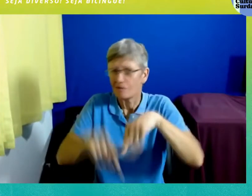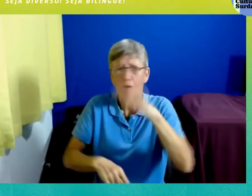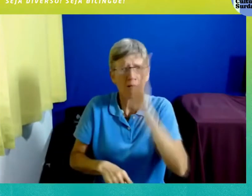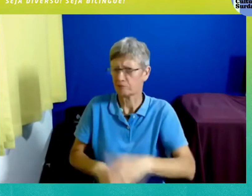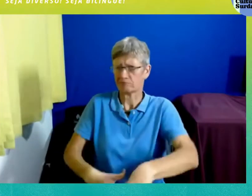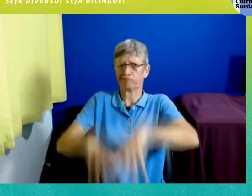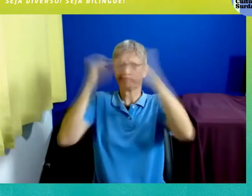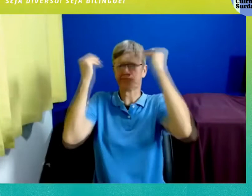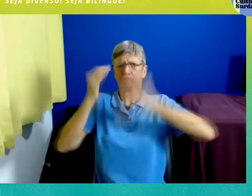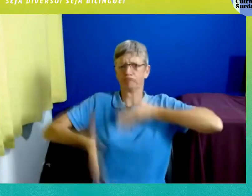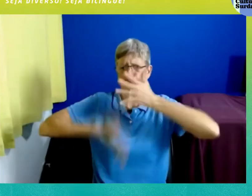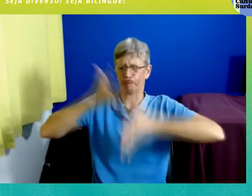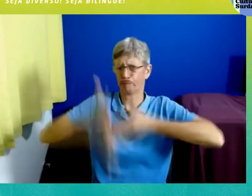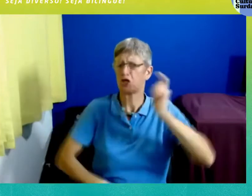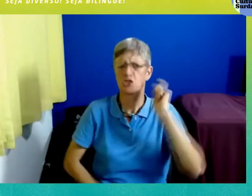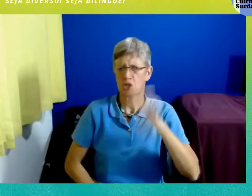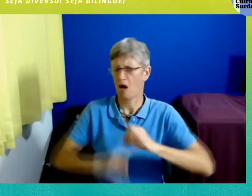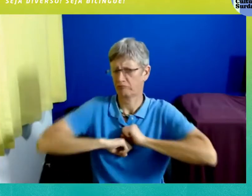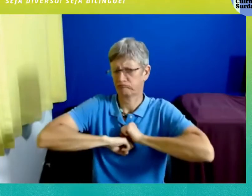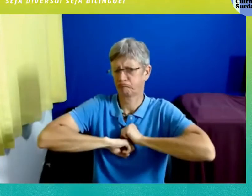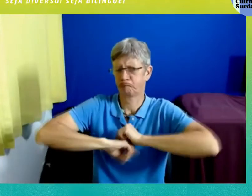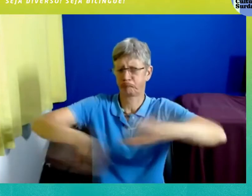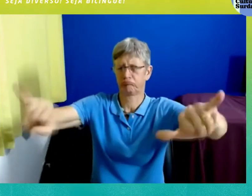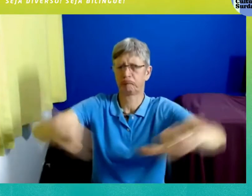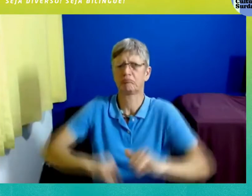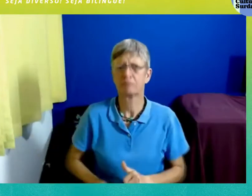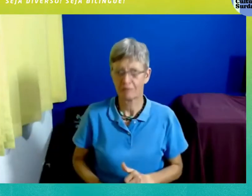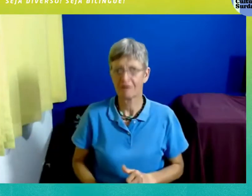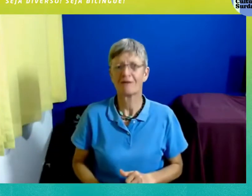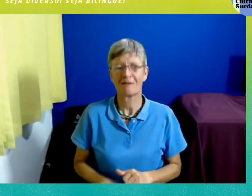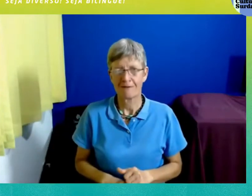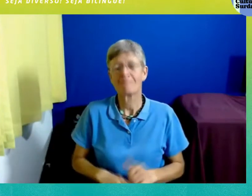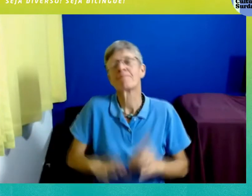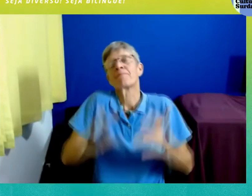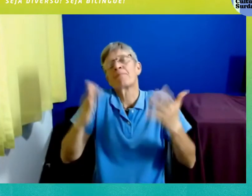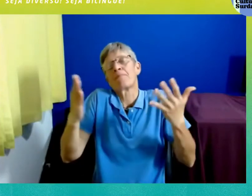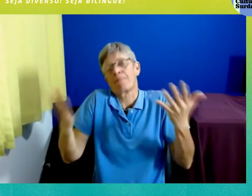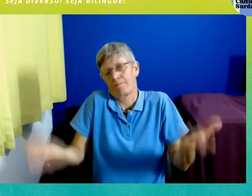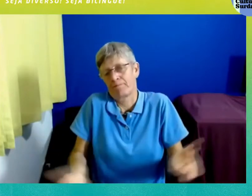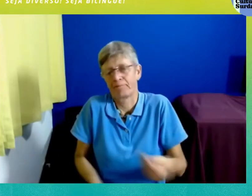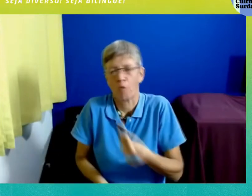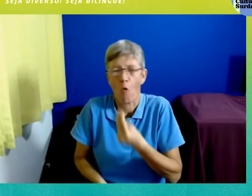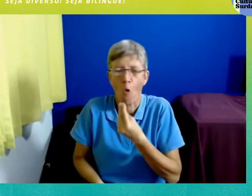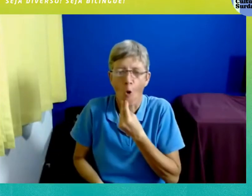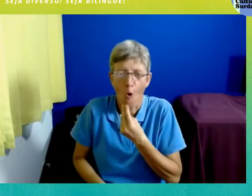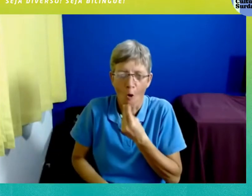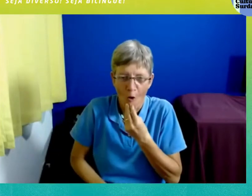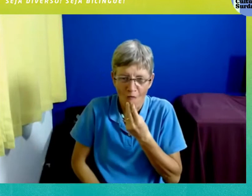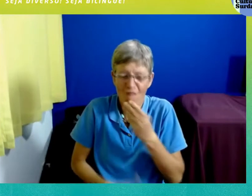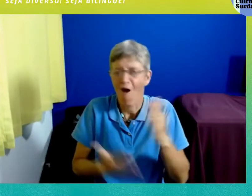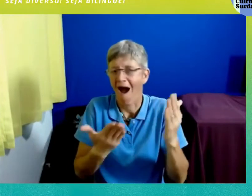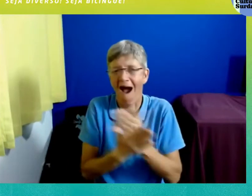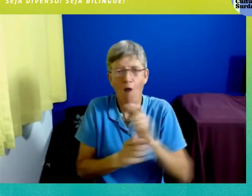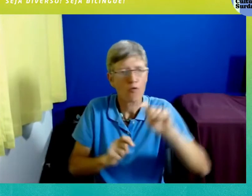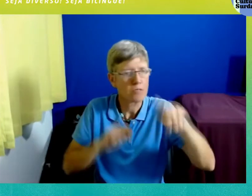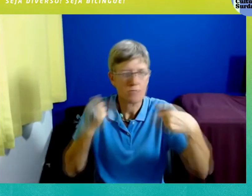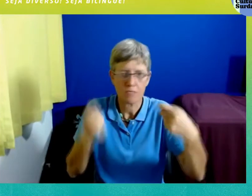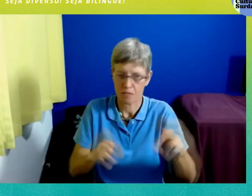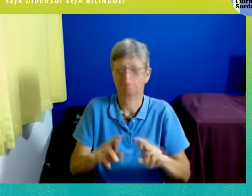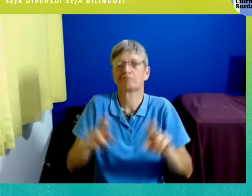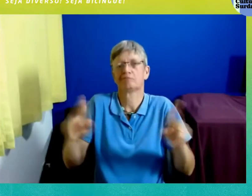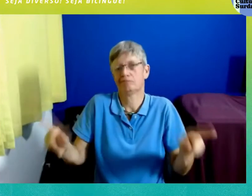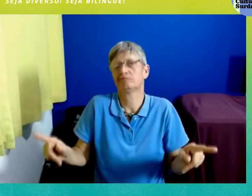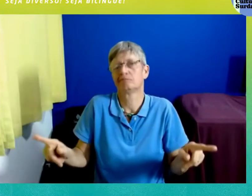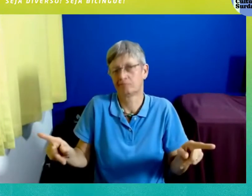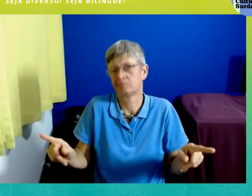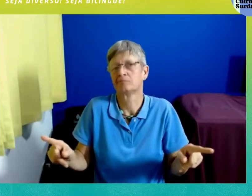brasileiro, e ele vai conseguir entender. Pronto, porque já é uma produção que é possível. Mas é óbvio